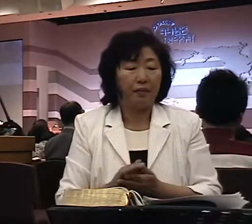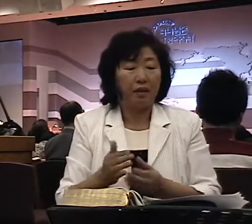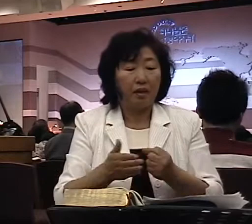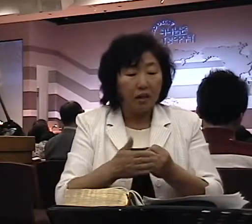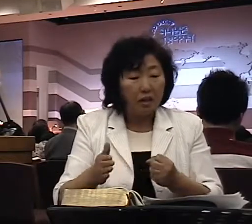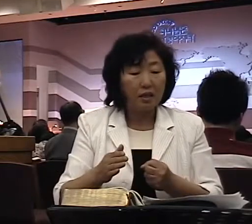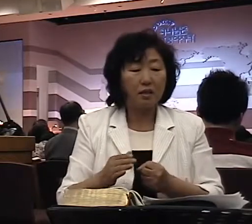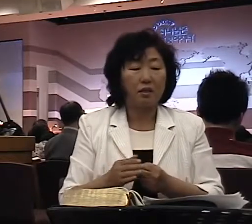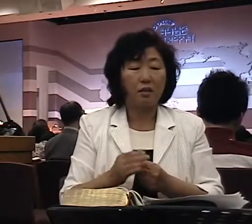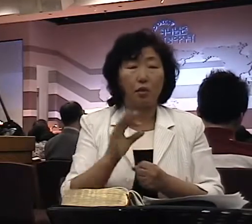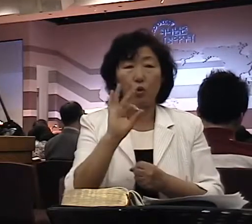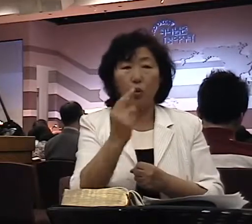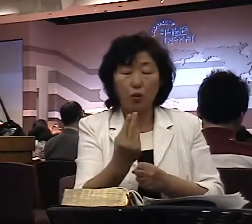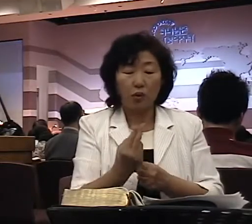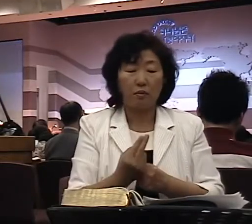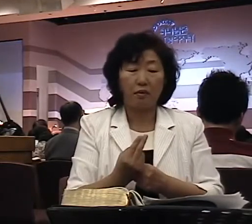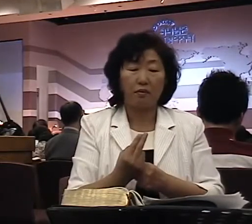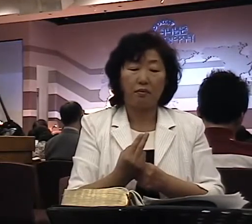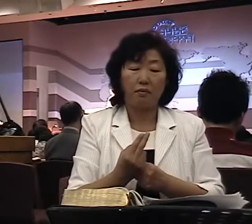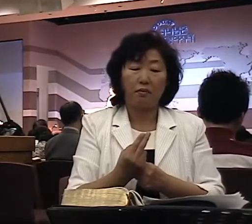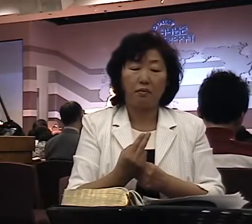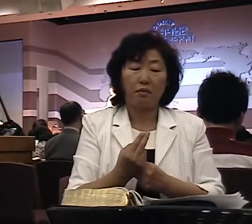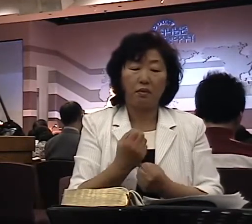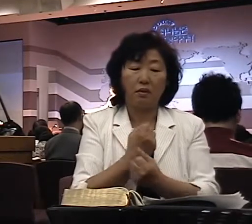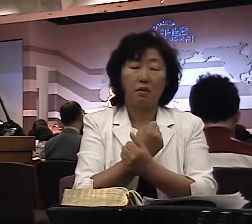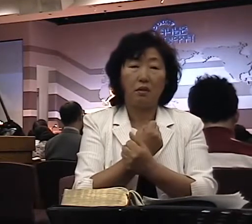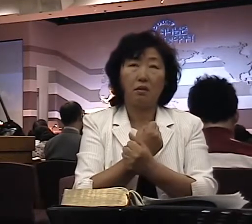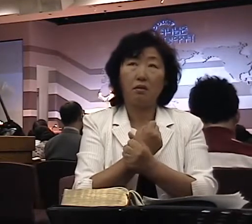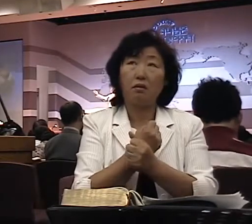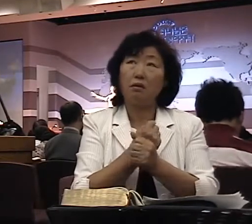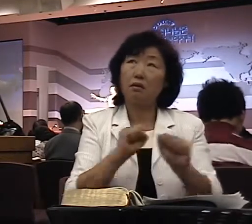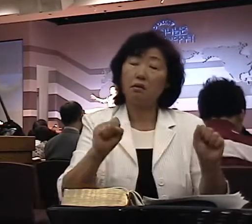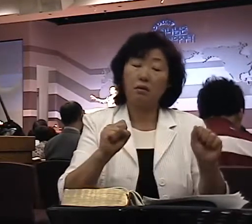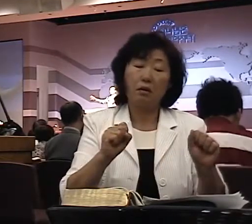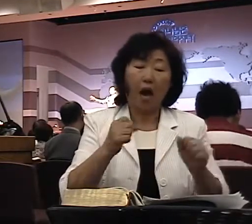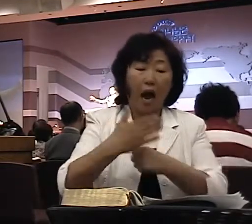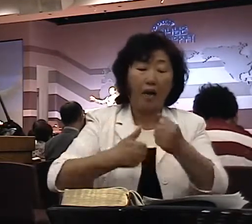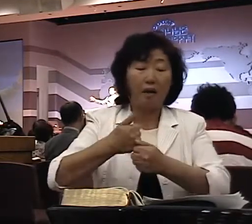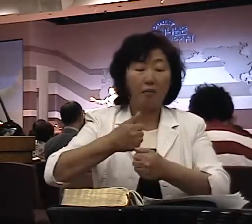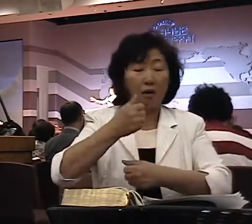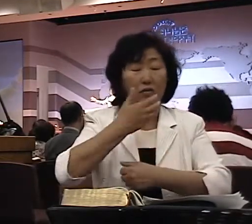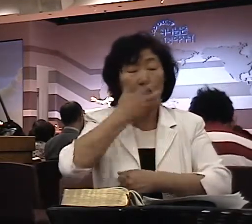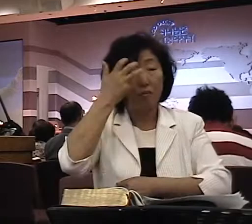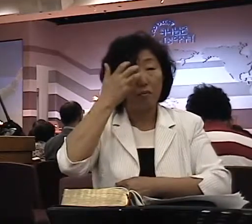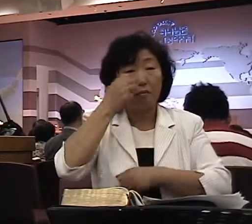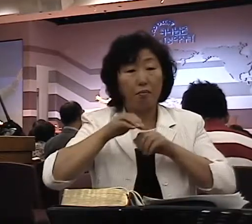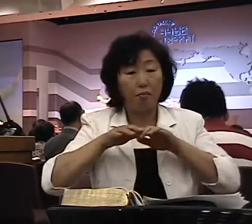그래서 요셉은 사형받을 수 있었습니다. 하나님의 꿈을 펼칠 수 있는